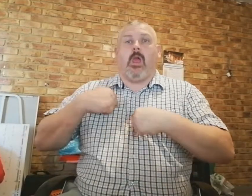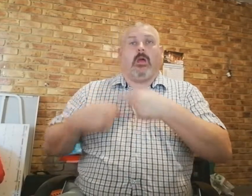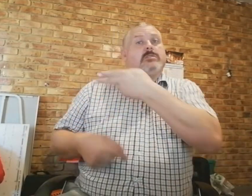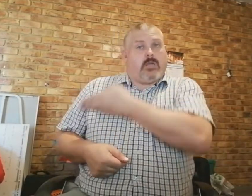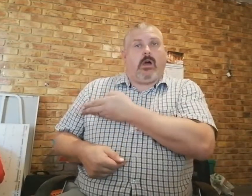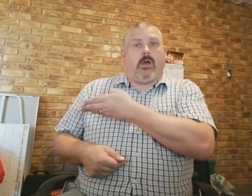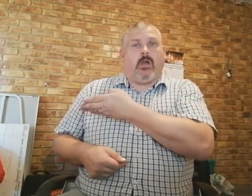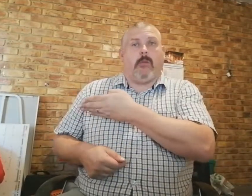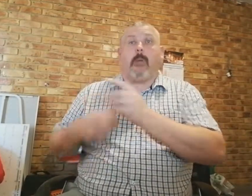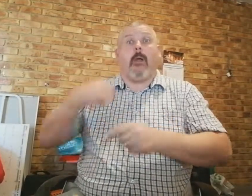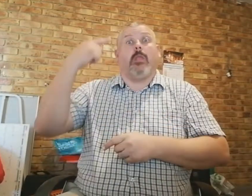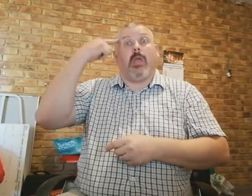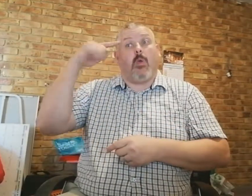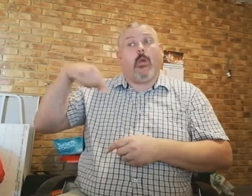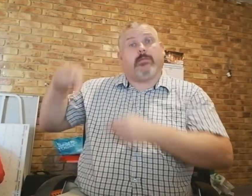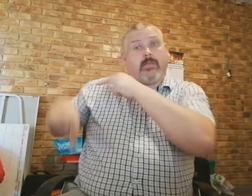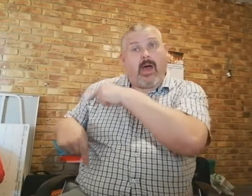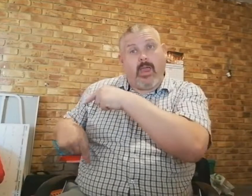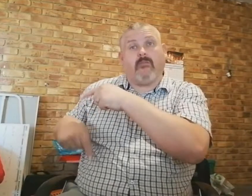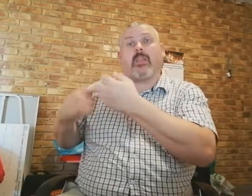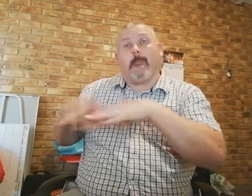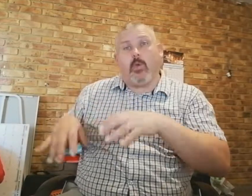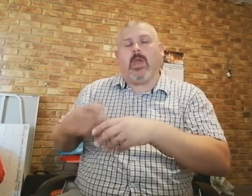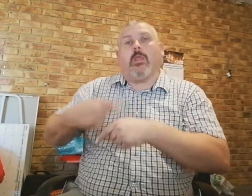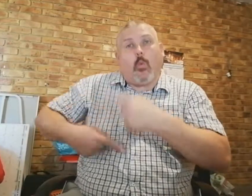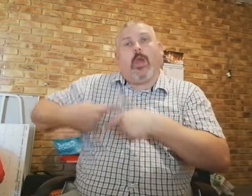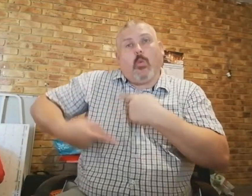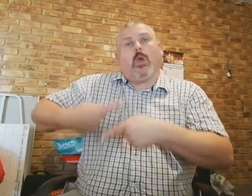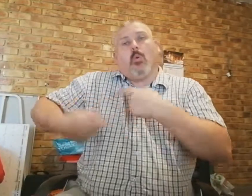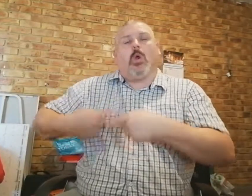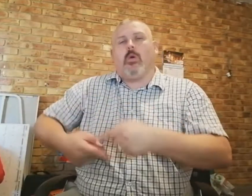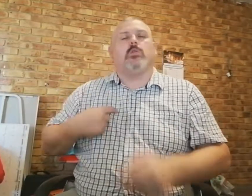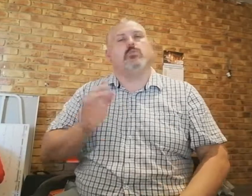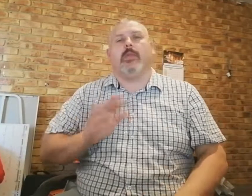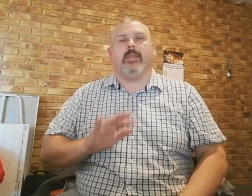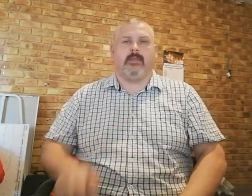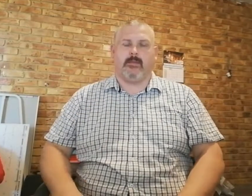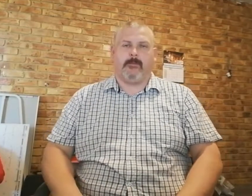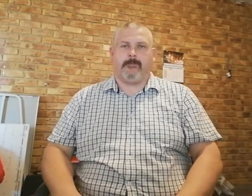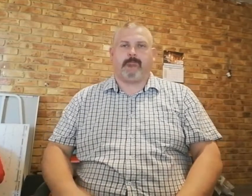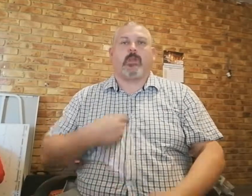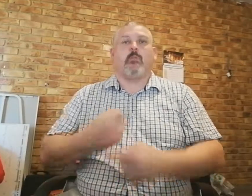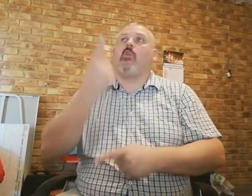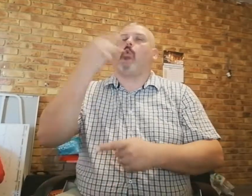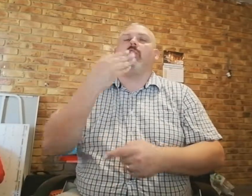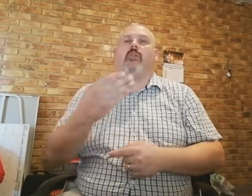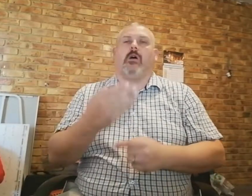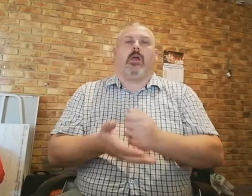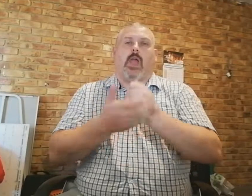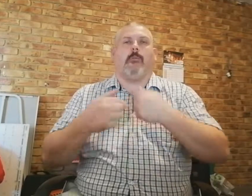Is daar, maar dit is oor die wat gebeur het, oor, oor, oor, ons moe nie. En vir God vrou, help